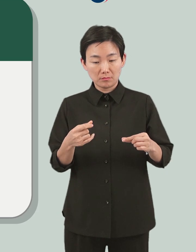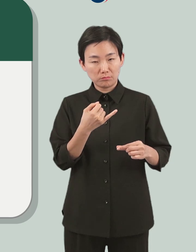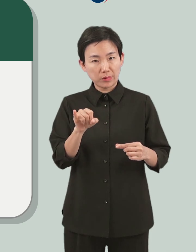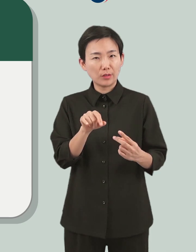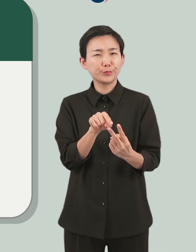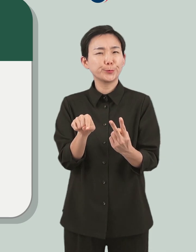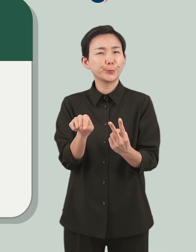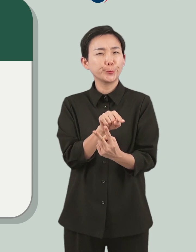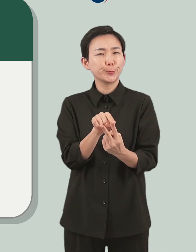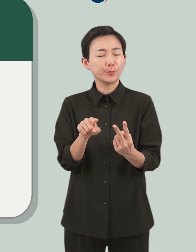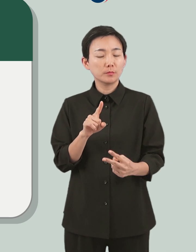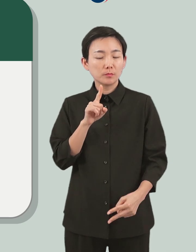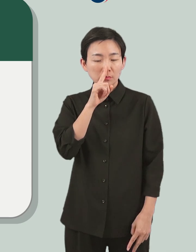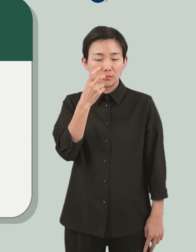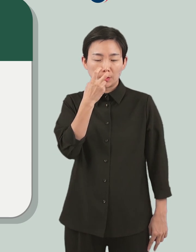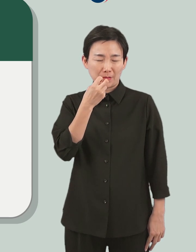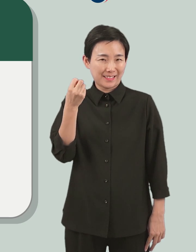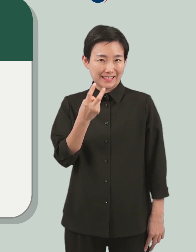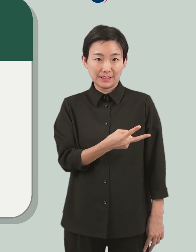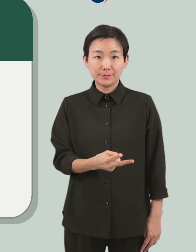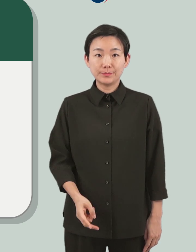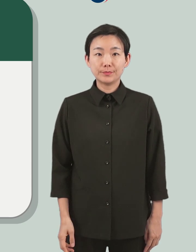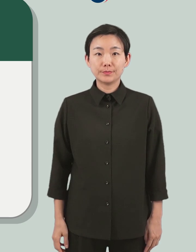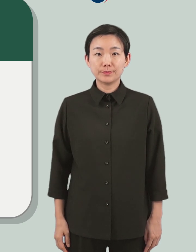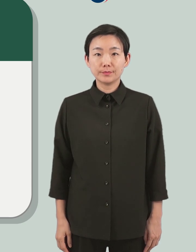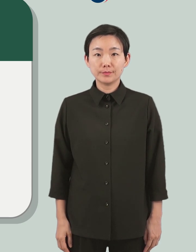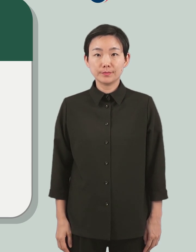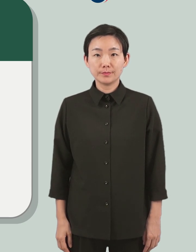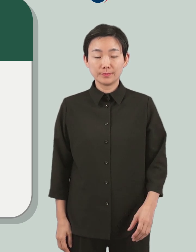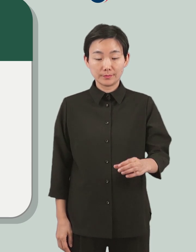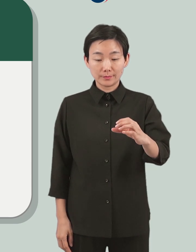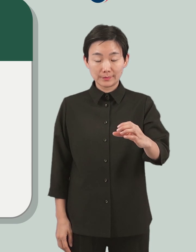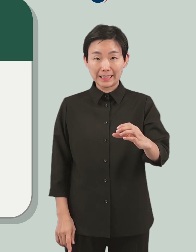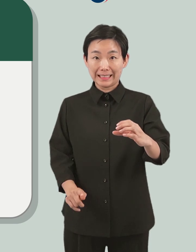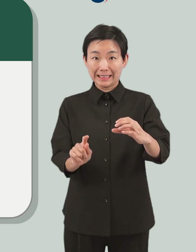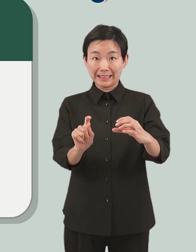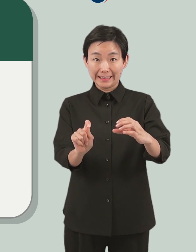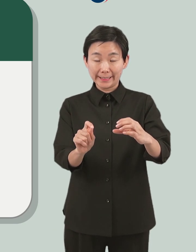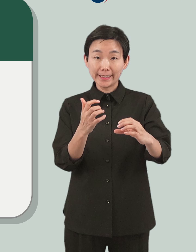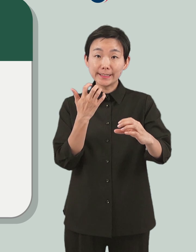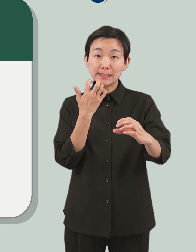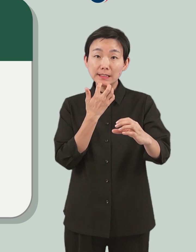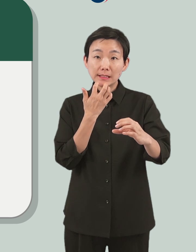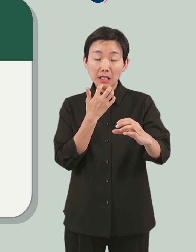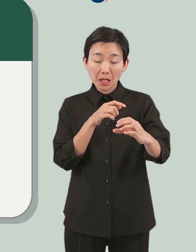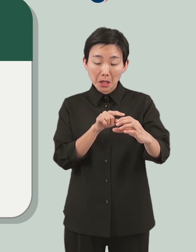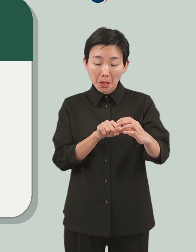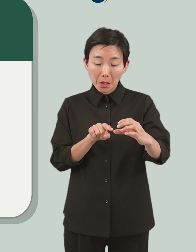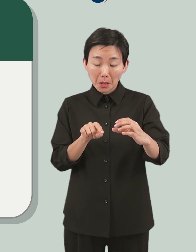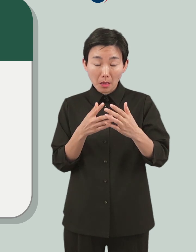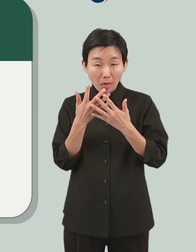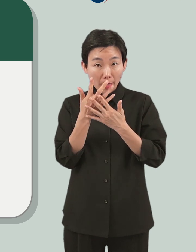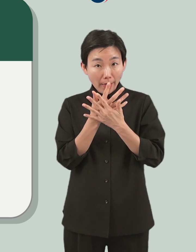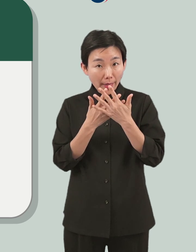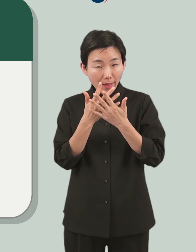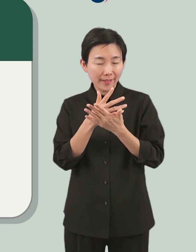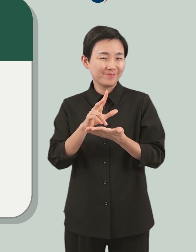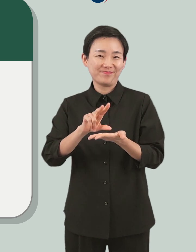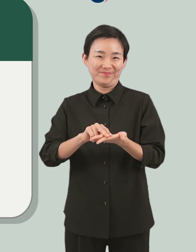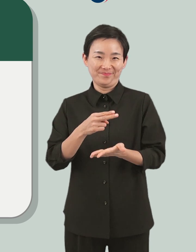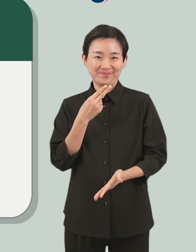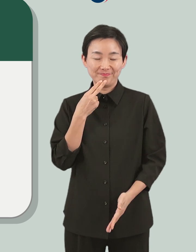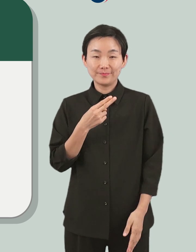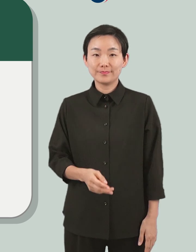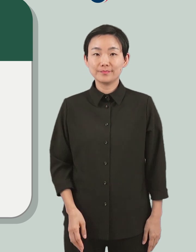것으로 간주하고 재시험해야 합니다. 대조선 씨와 검사 선티에 나타난 색띠가 희미하더라도 색띠가 나타난